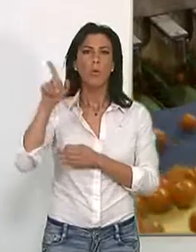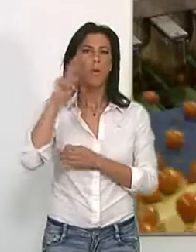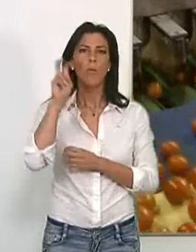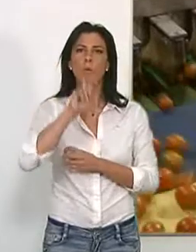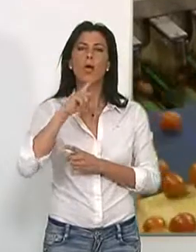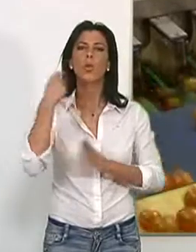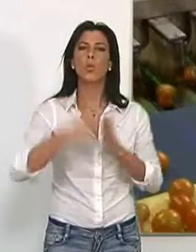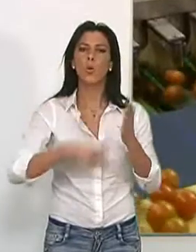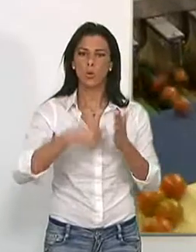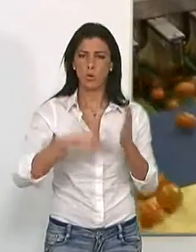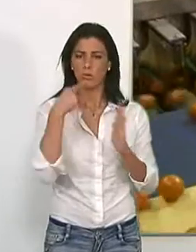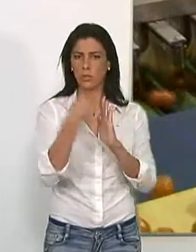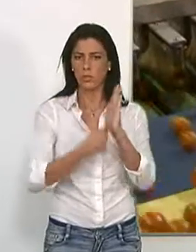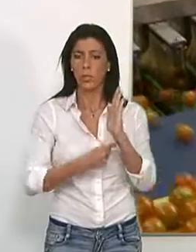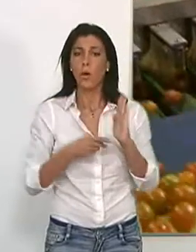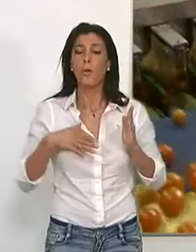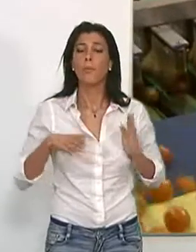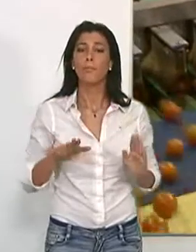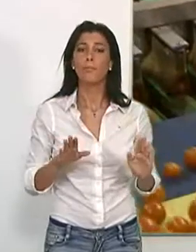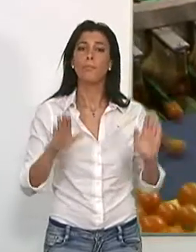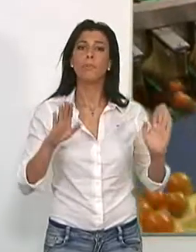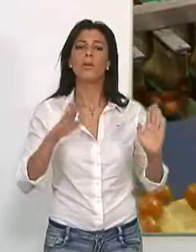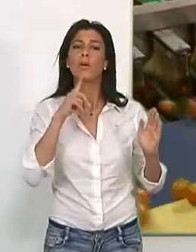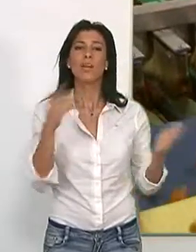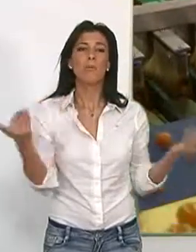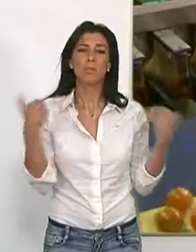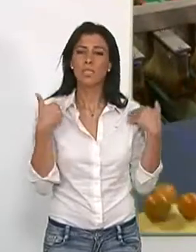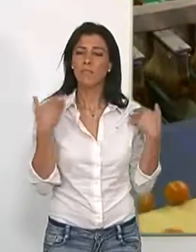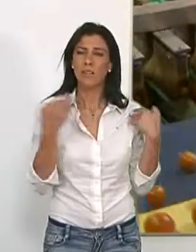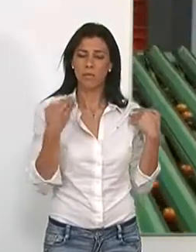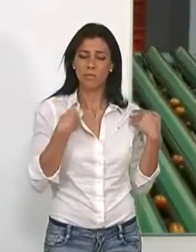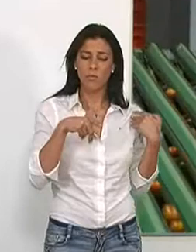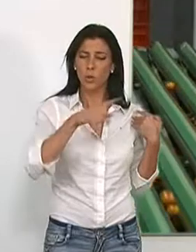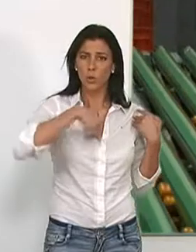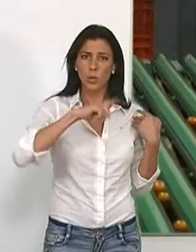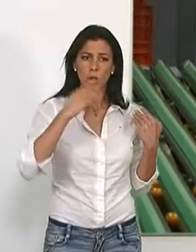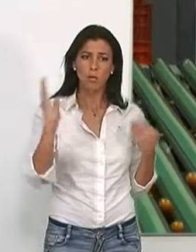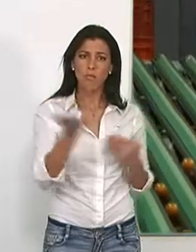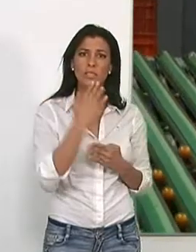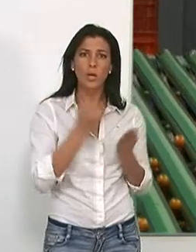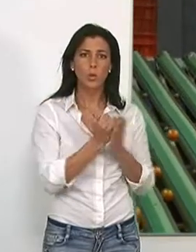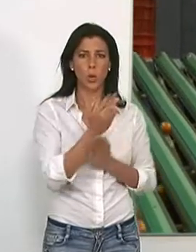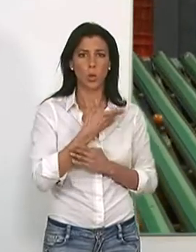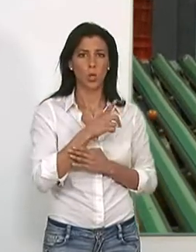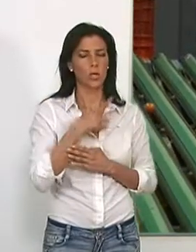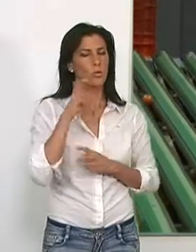ha endurecido esos criterios Pero en ningún caso la responsabilidad debe recaer en lo agricultores